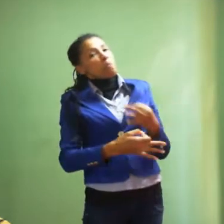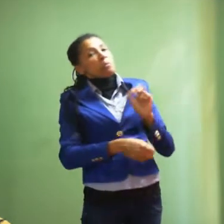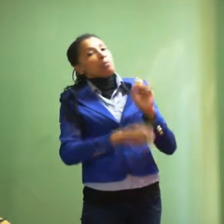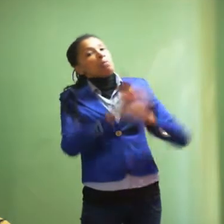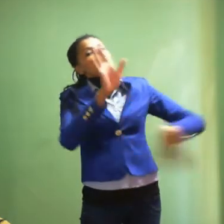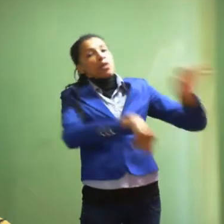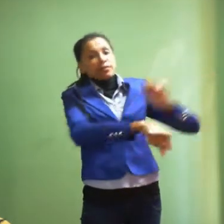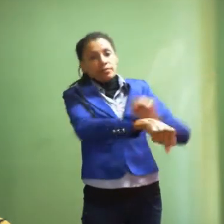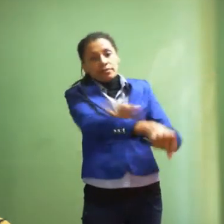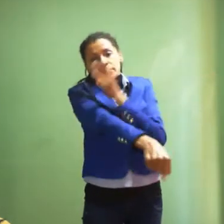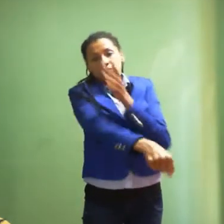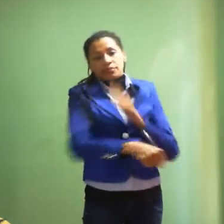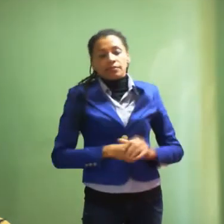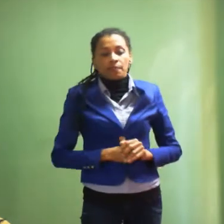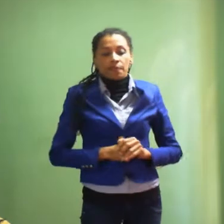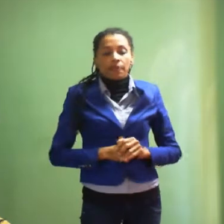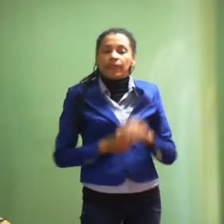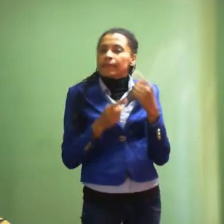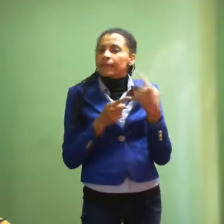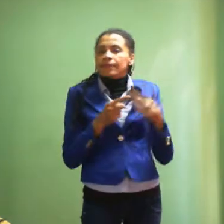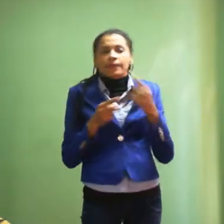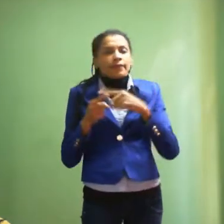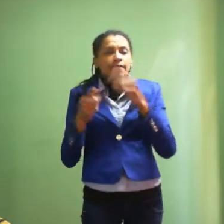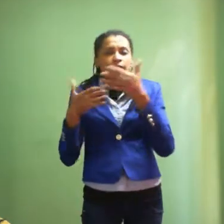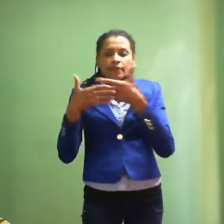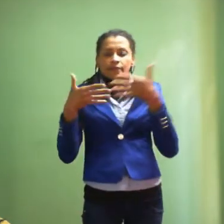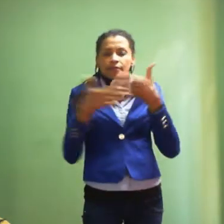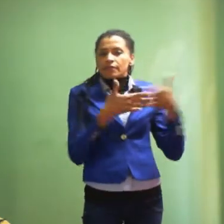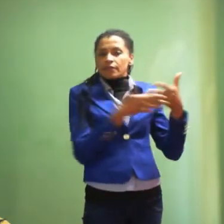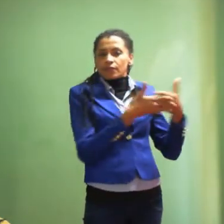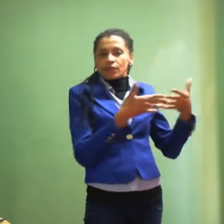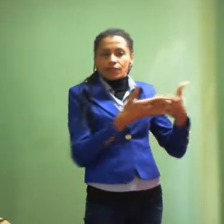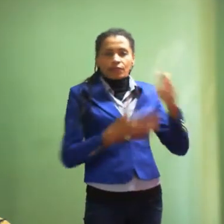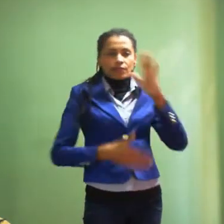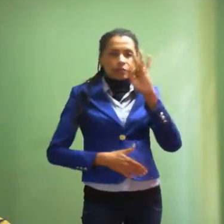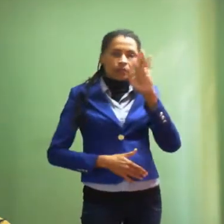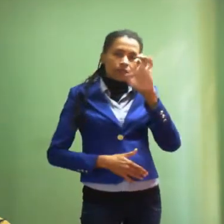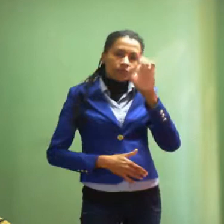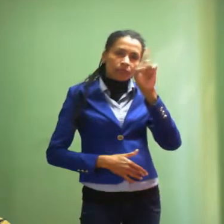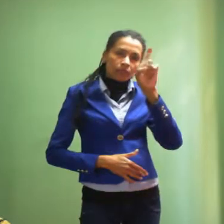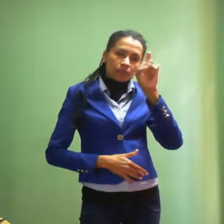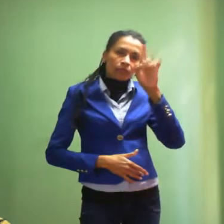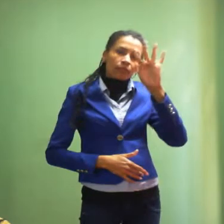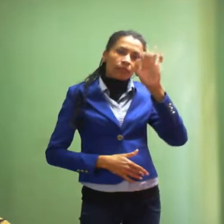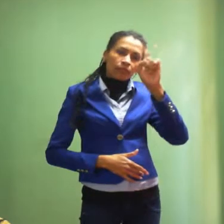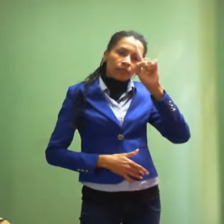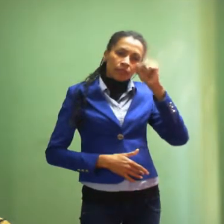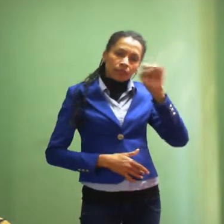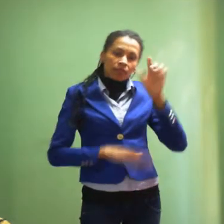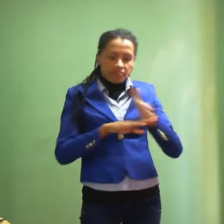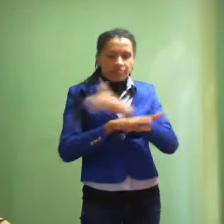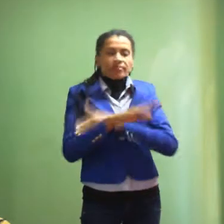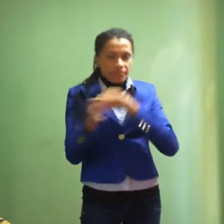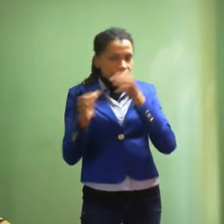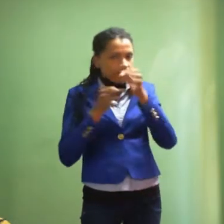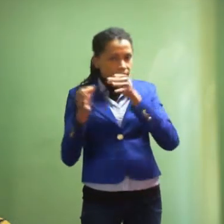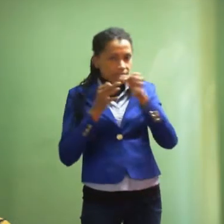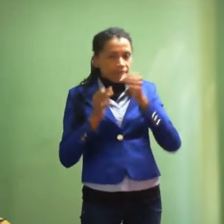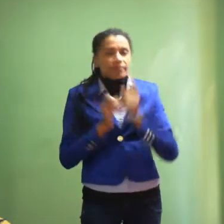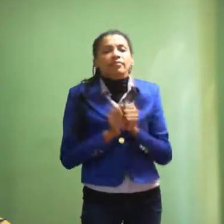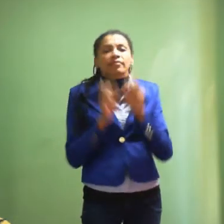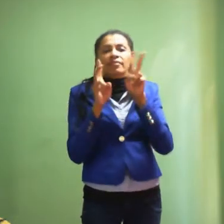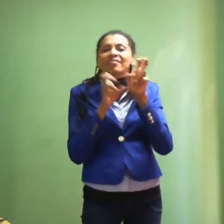ellos. Hay diferentes tipos de textos que también ya se mencionaron en la videoconferencia de lengua